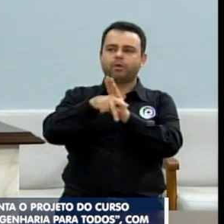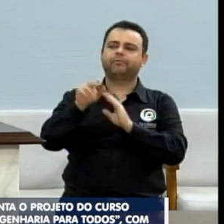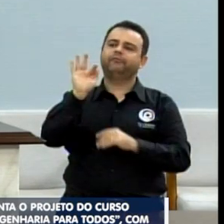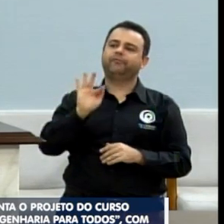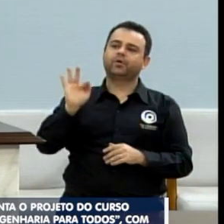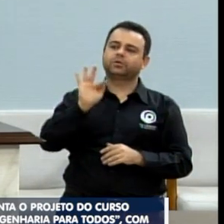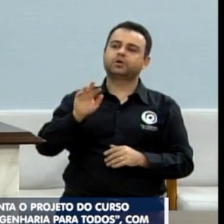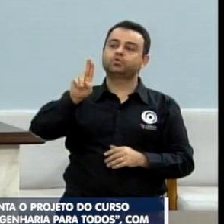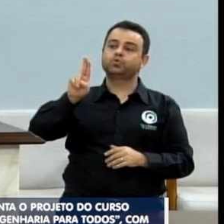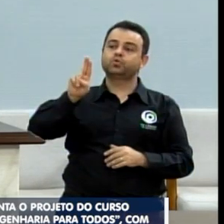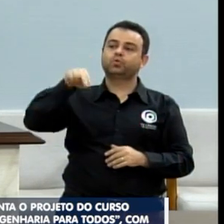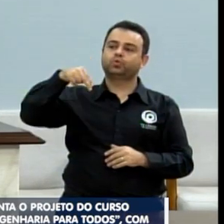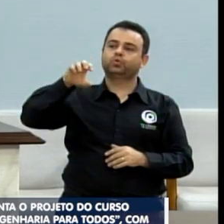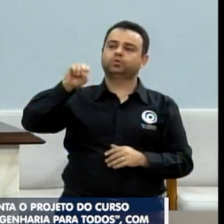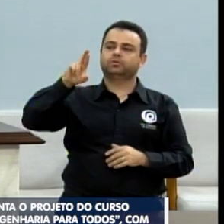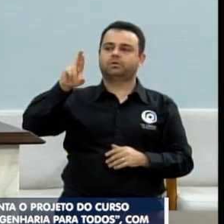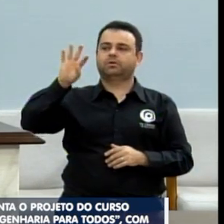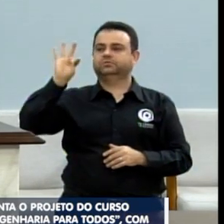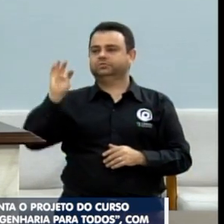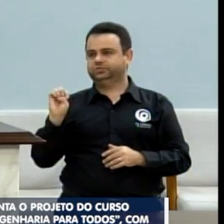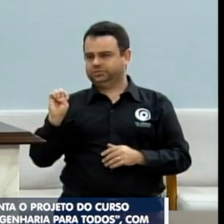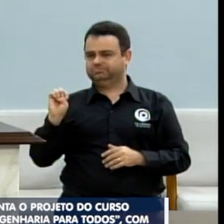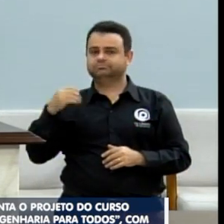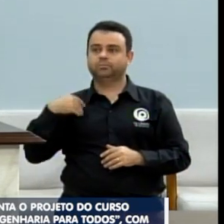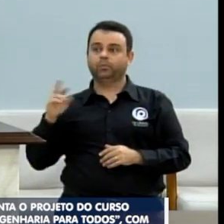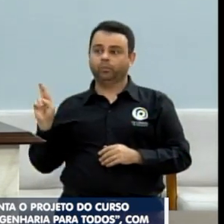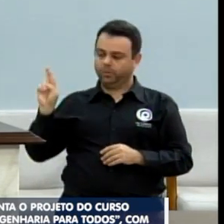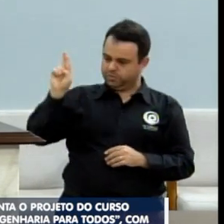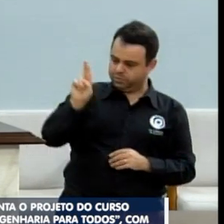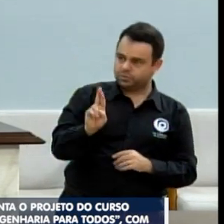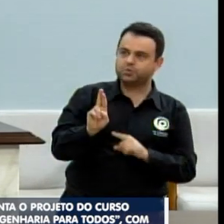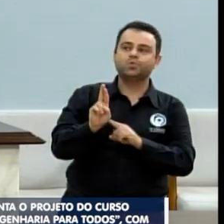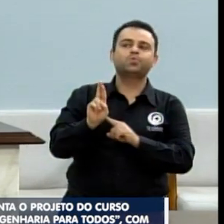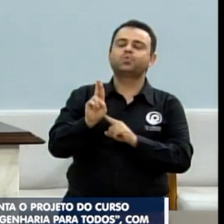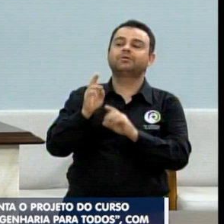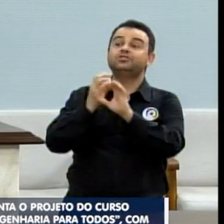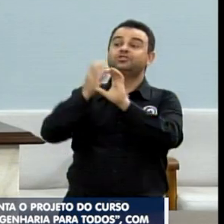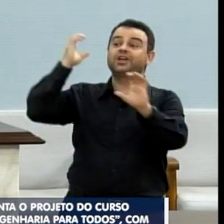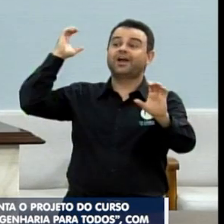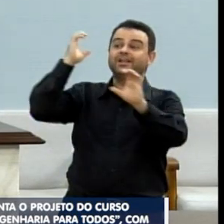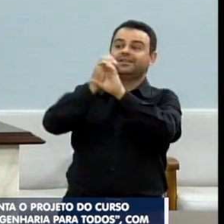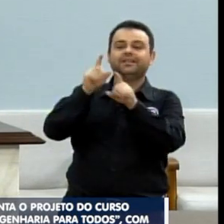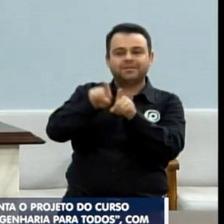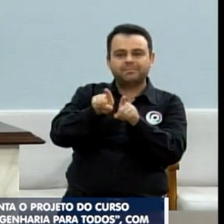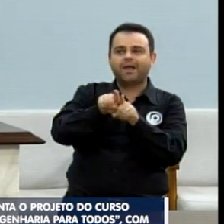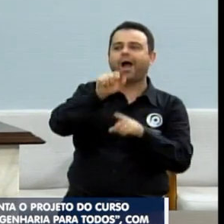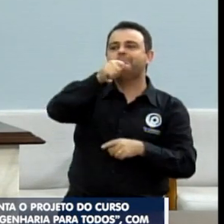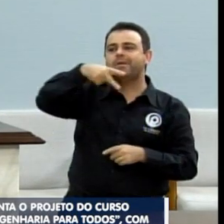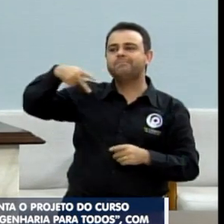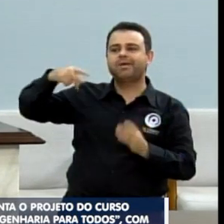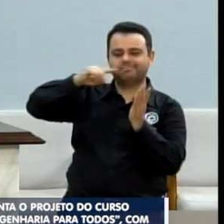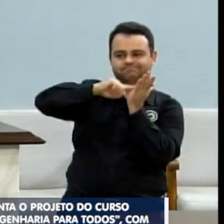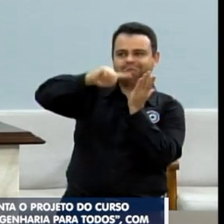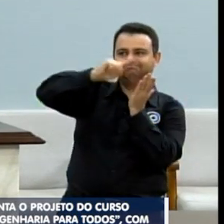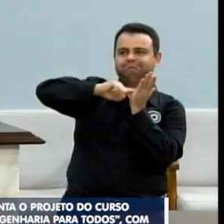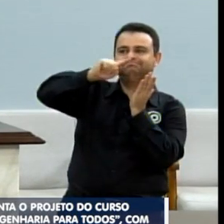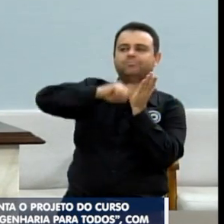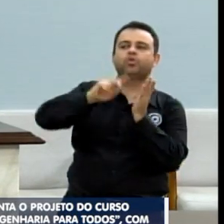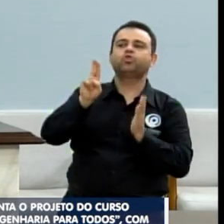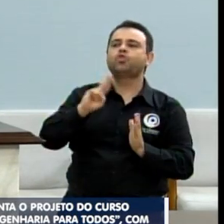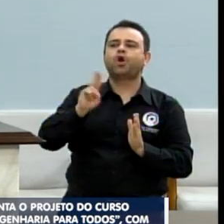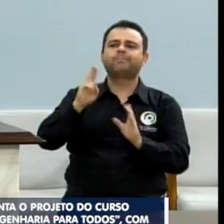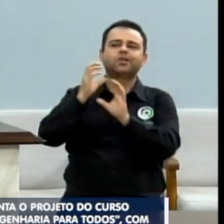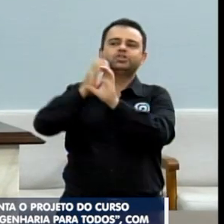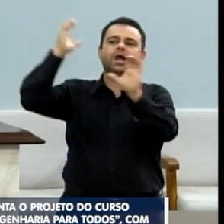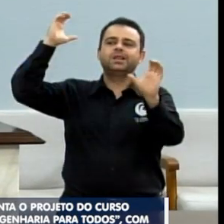a engenharia por meio do projeto Engenharia para Todos. O Engenharia para Todos é um projeto